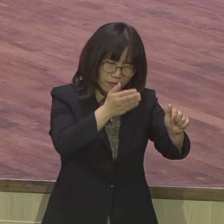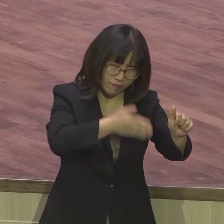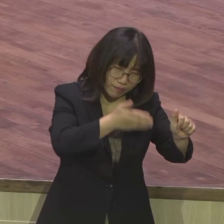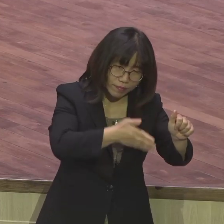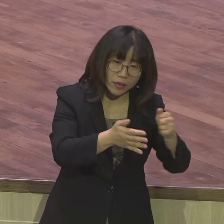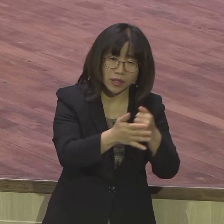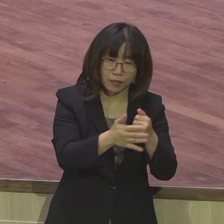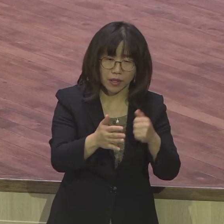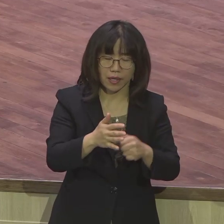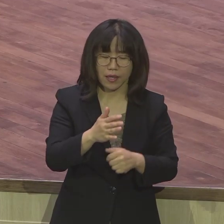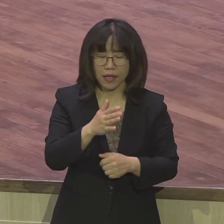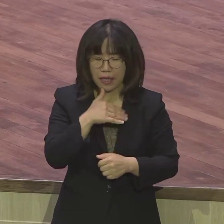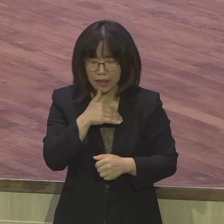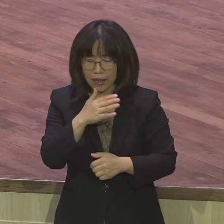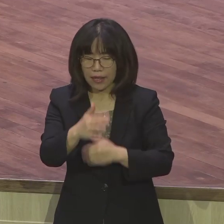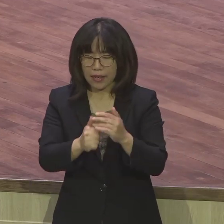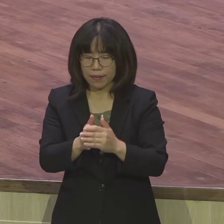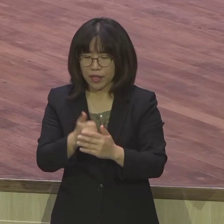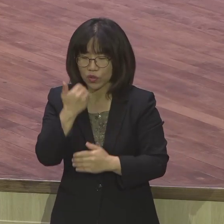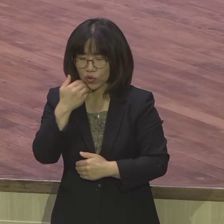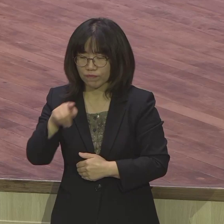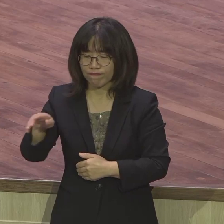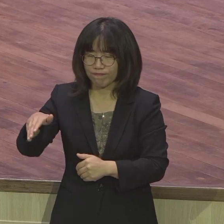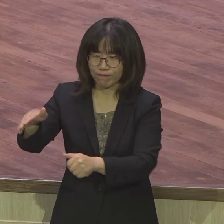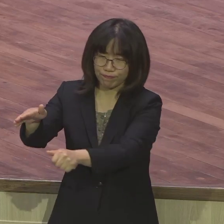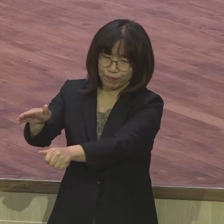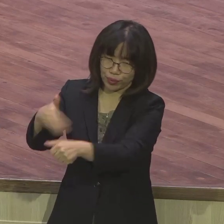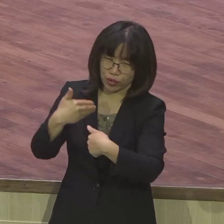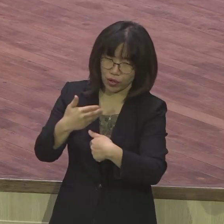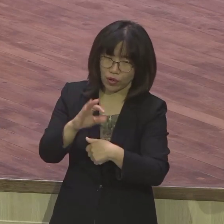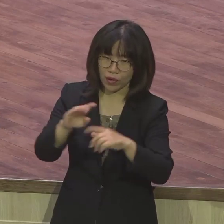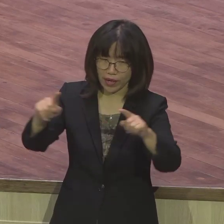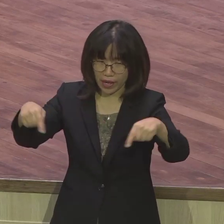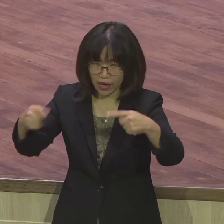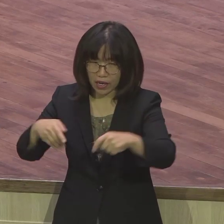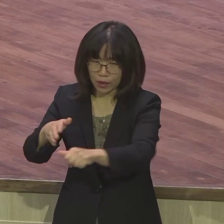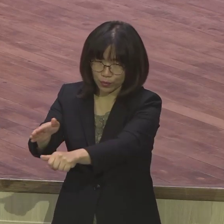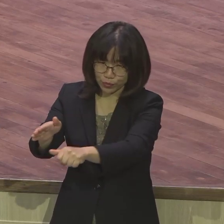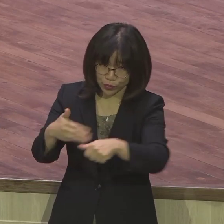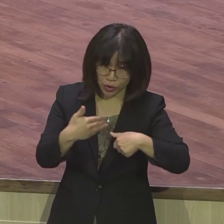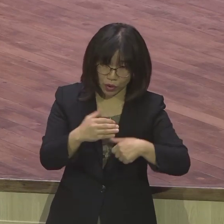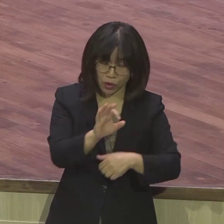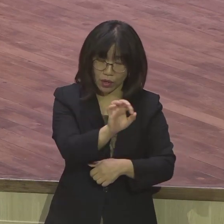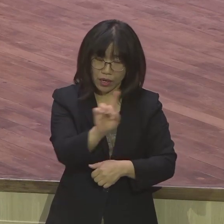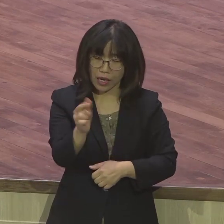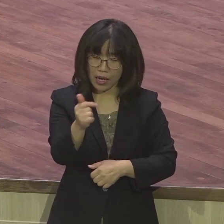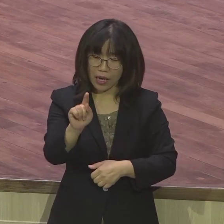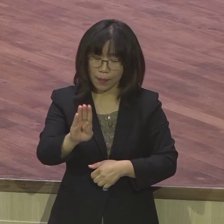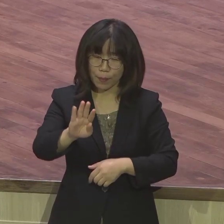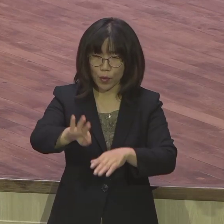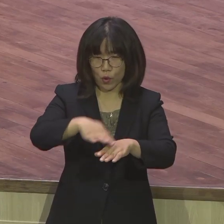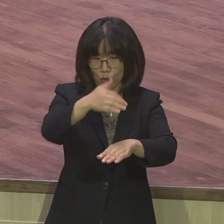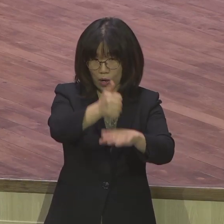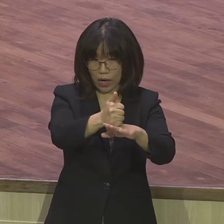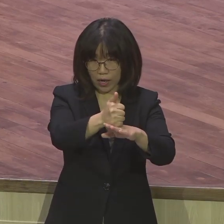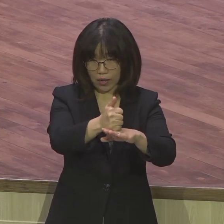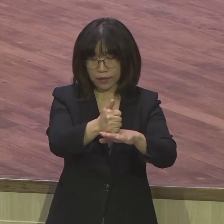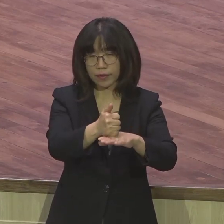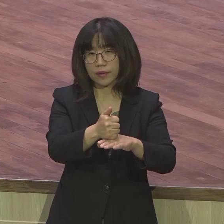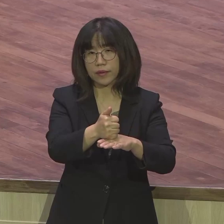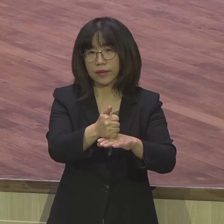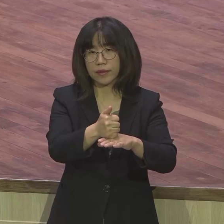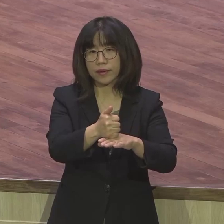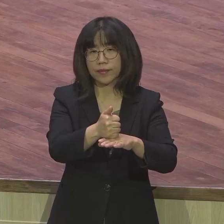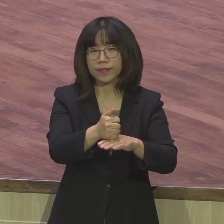위해서 하나님이 엘리야를 선택하셨습니다. 아방이 이스라엘의 왕이고